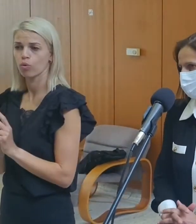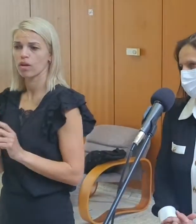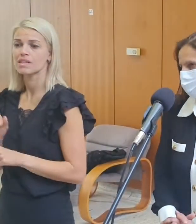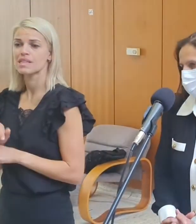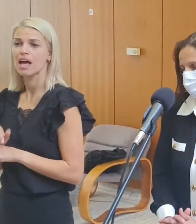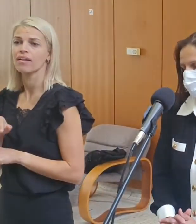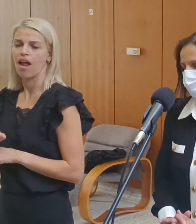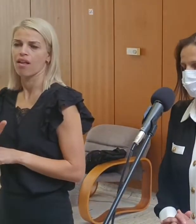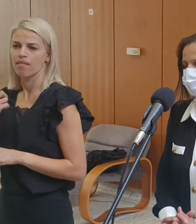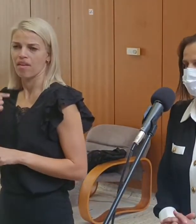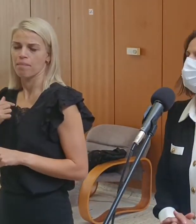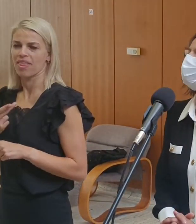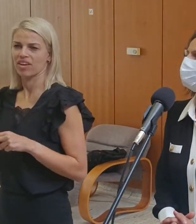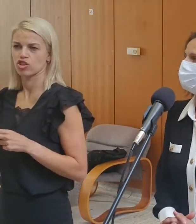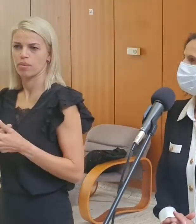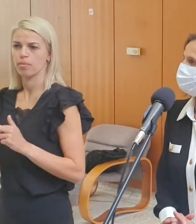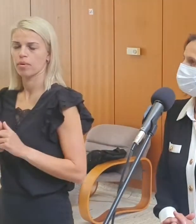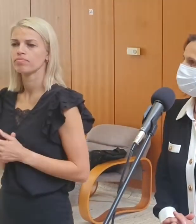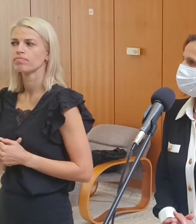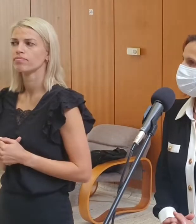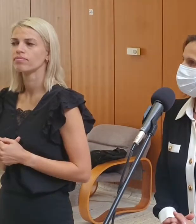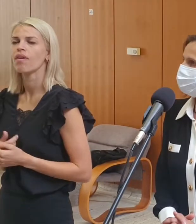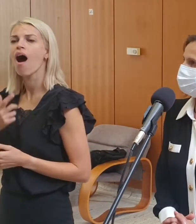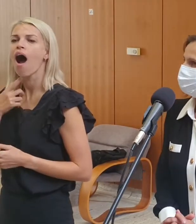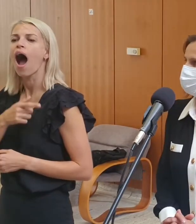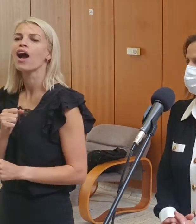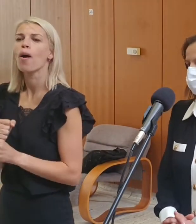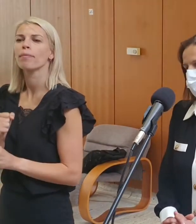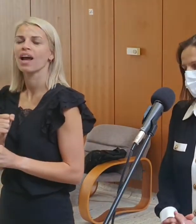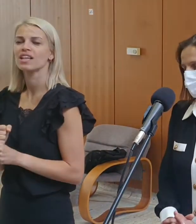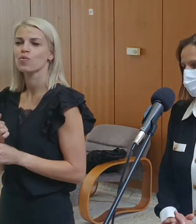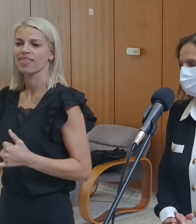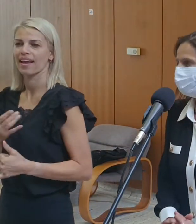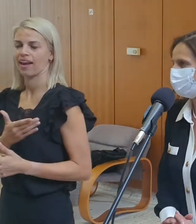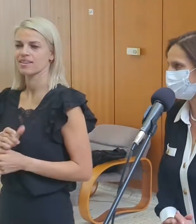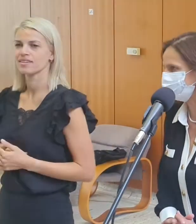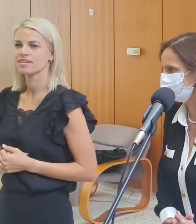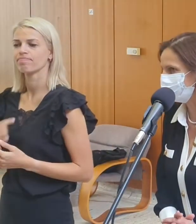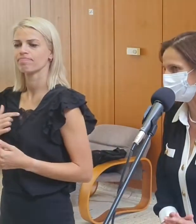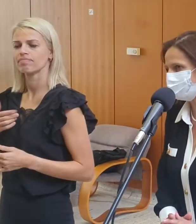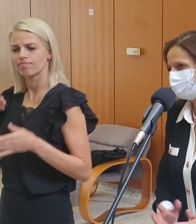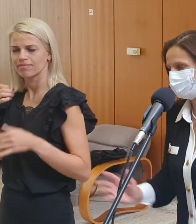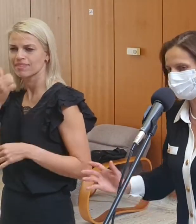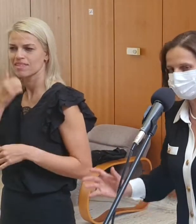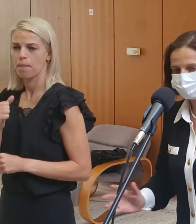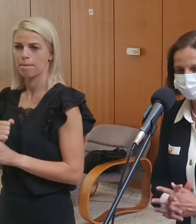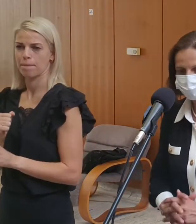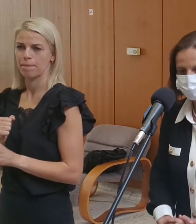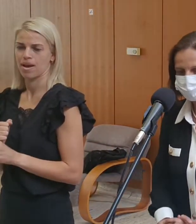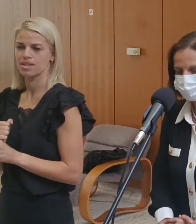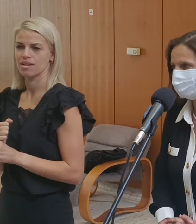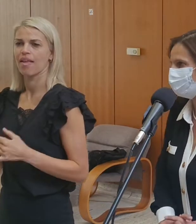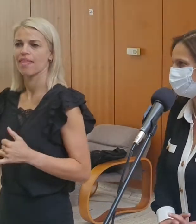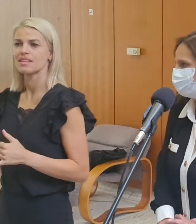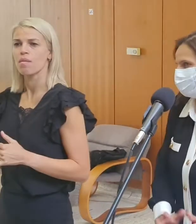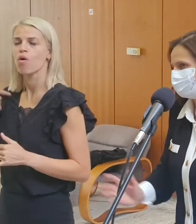je nevyriešený problém, to má tu pravdu. Ako sa vám pracuje na tej rozkývanej spolučke? Ja sa sústredím na prácu, je pravda, že nie som bola pripravená